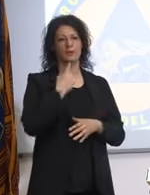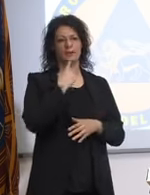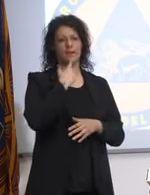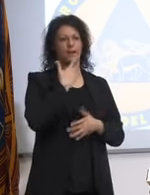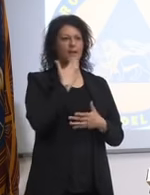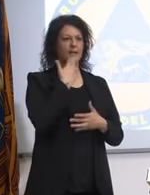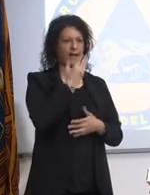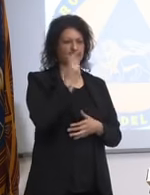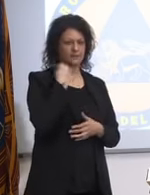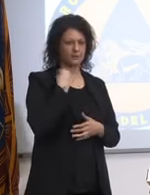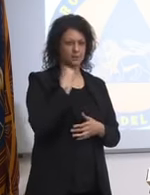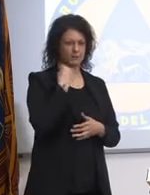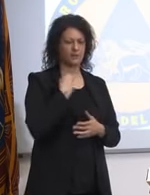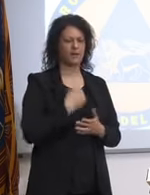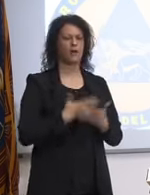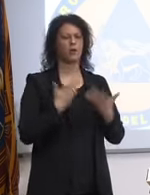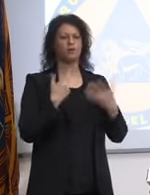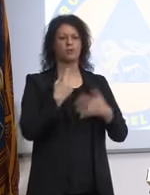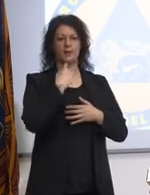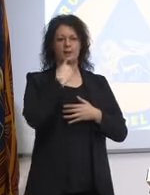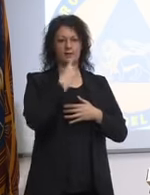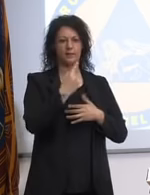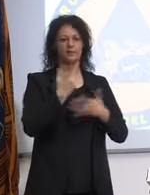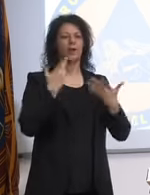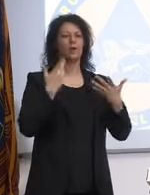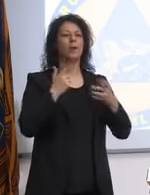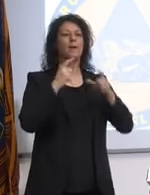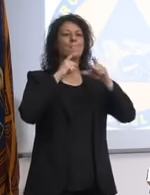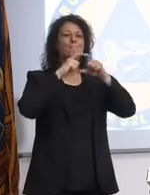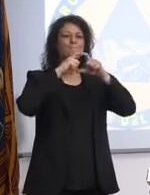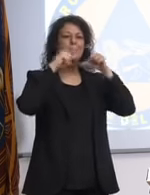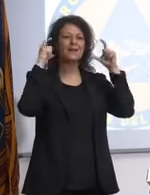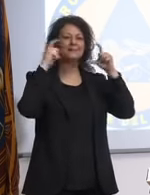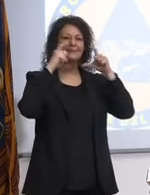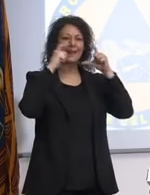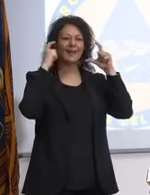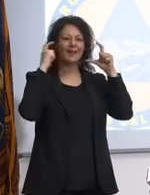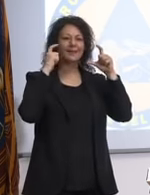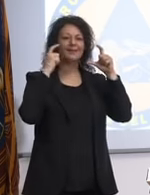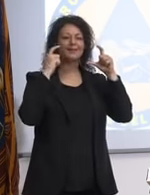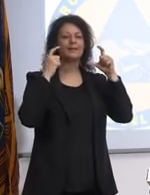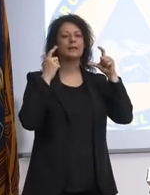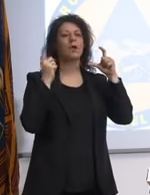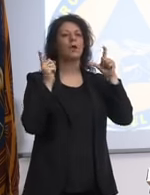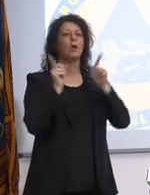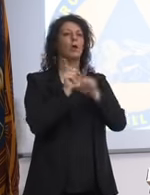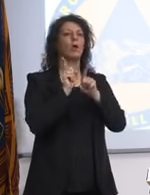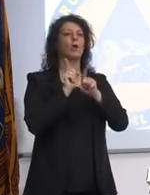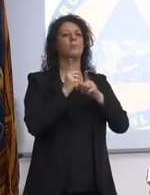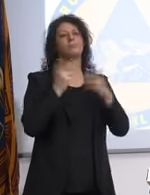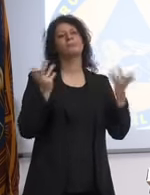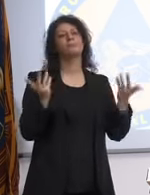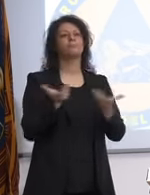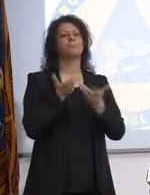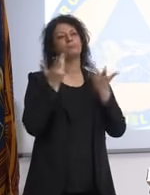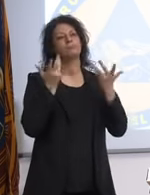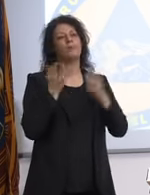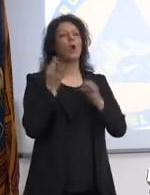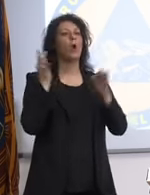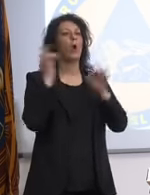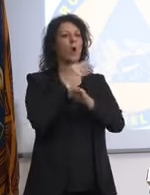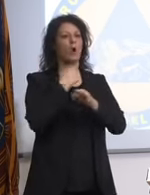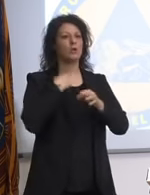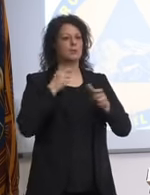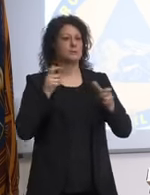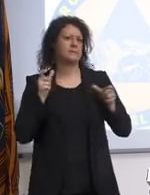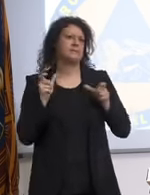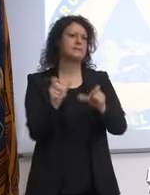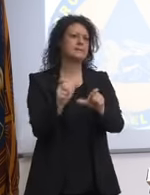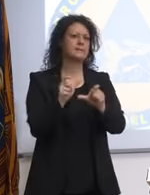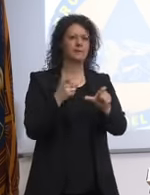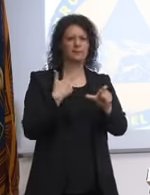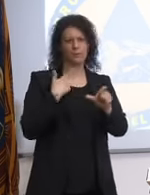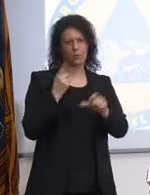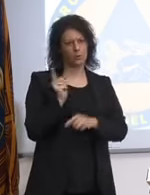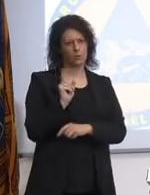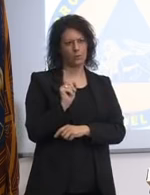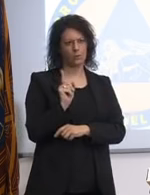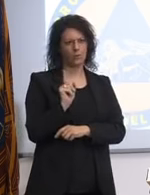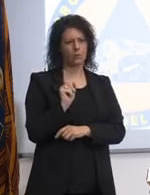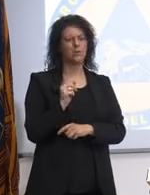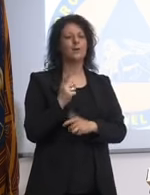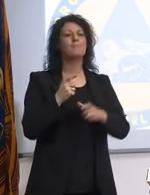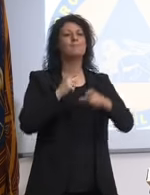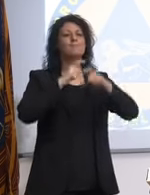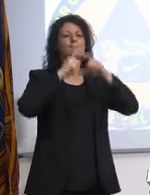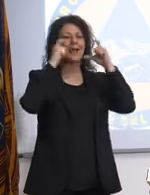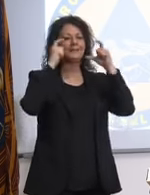per la domanda. La mascherina non è un vezzo e non è neanche un atto di coercizione sociale. La mascherina